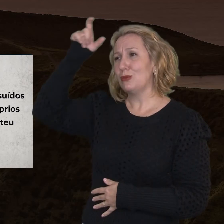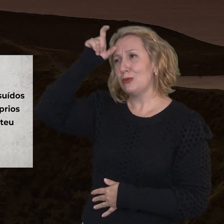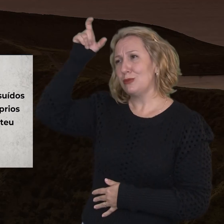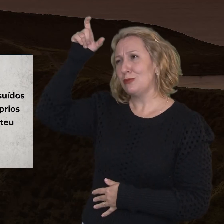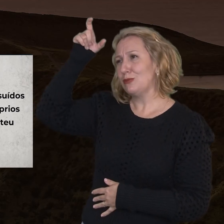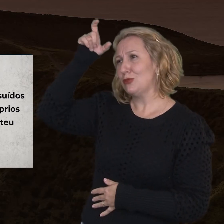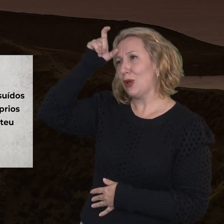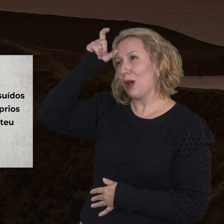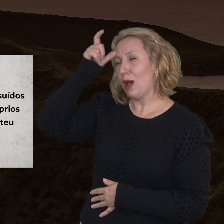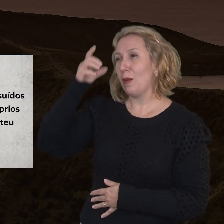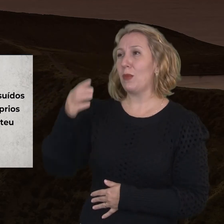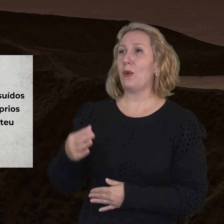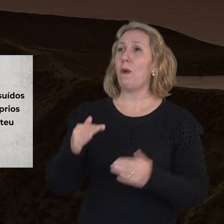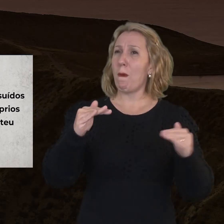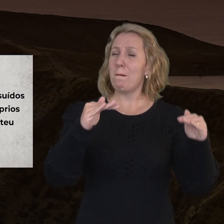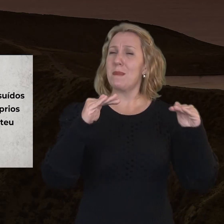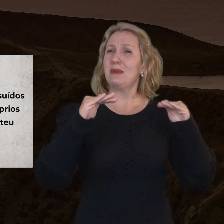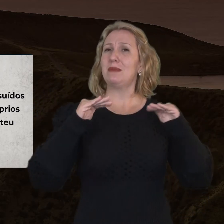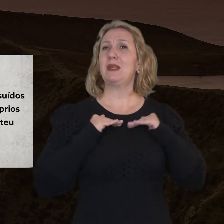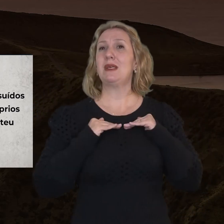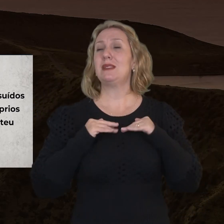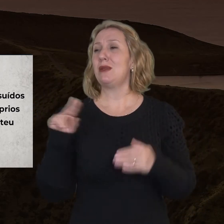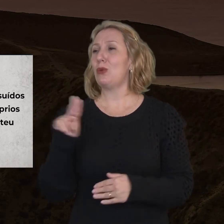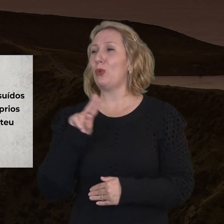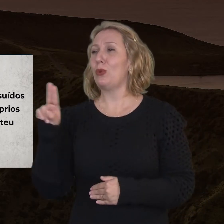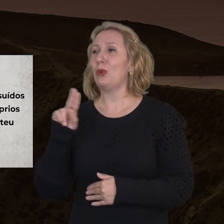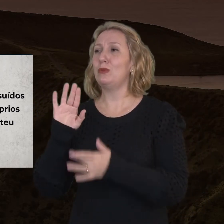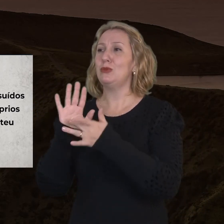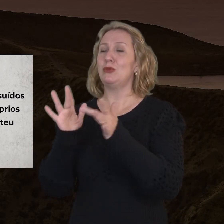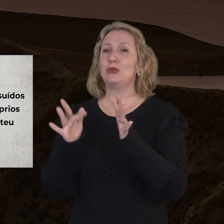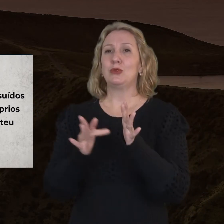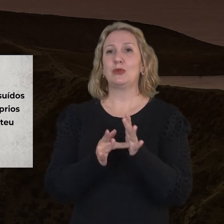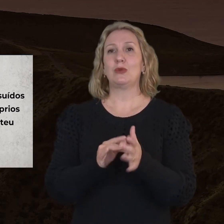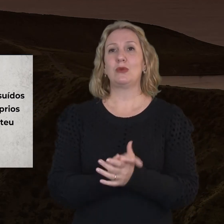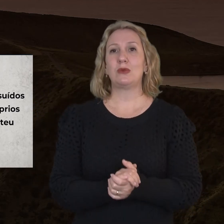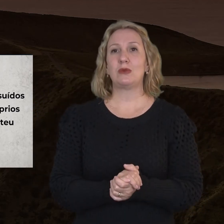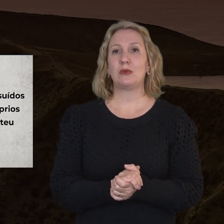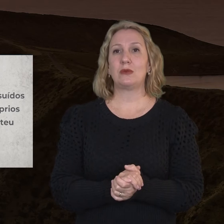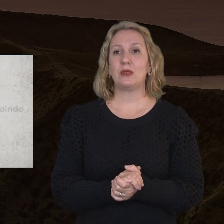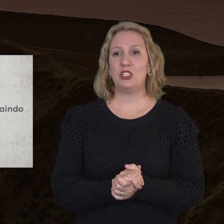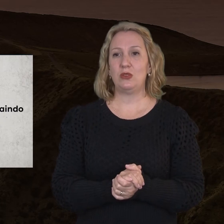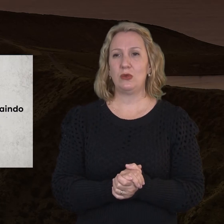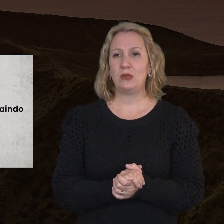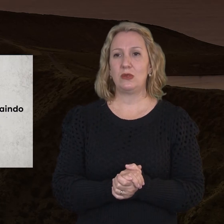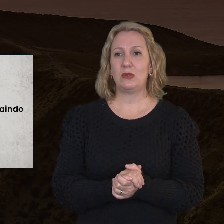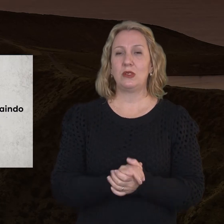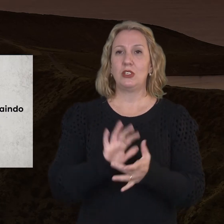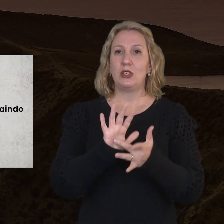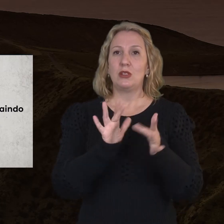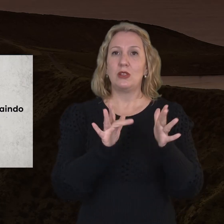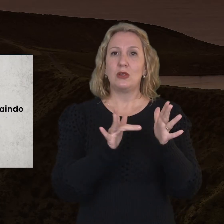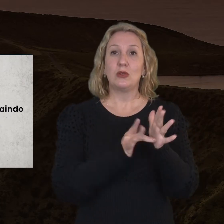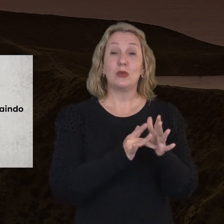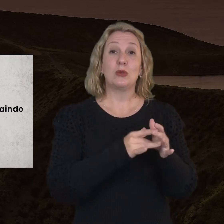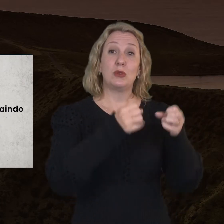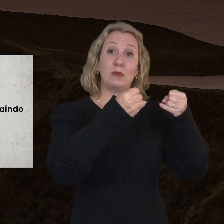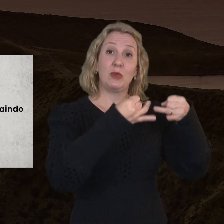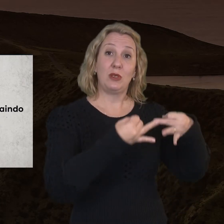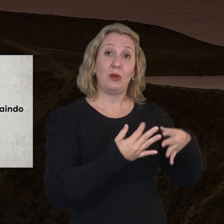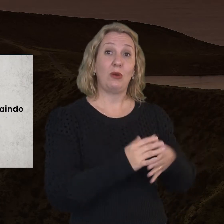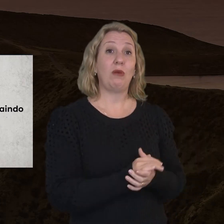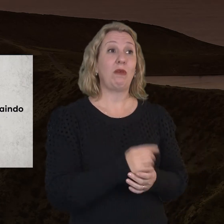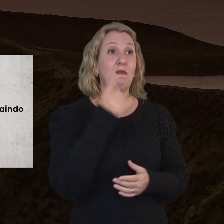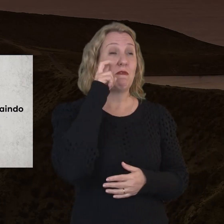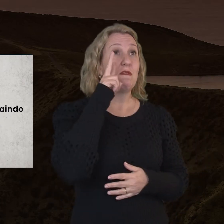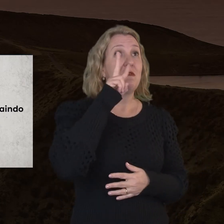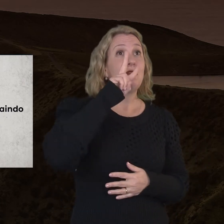daí jesus disse eu via satanás caindo do céu como um relâmpago tá vendo satanás